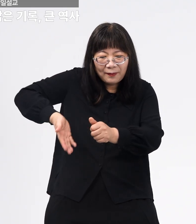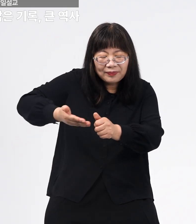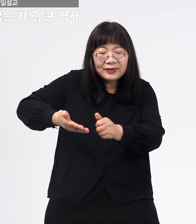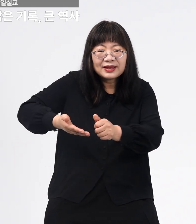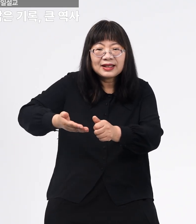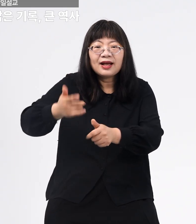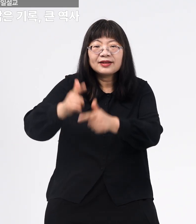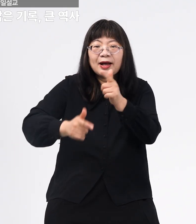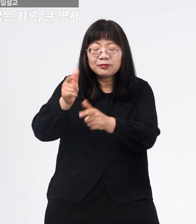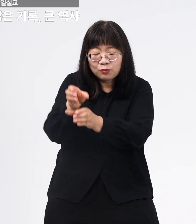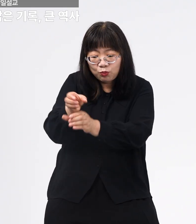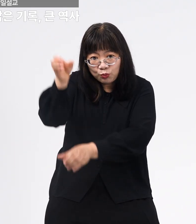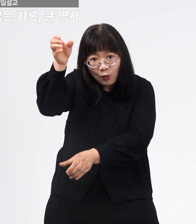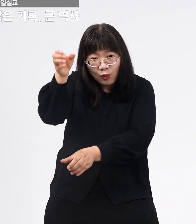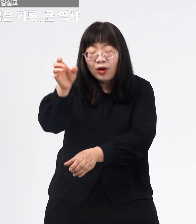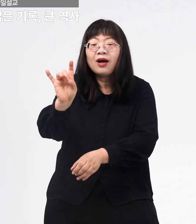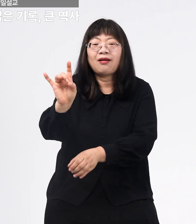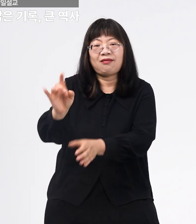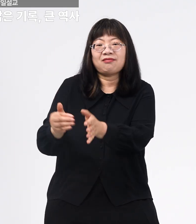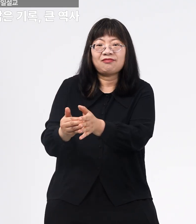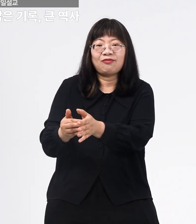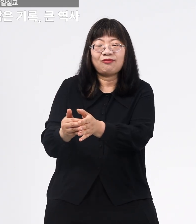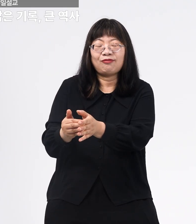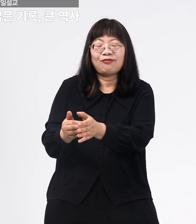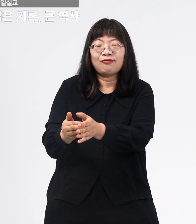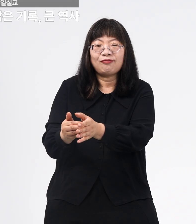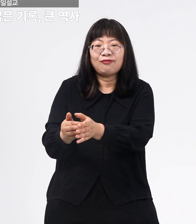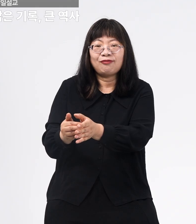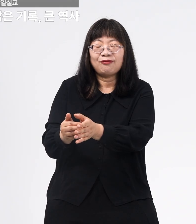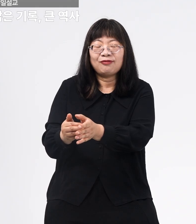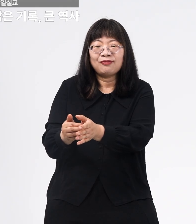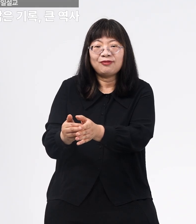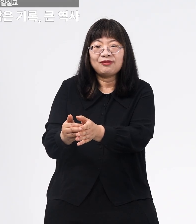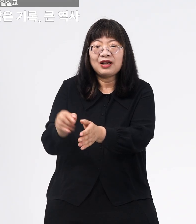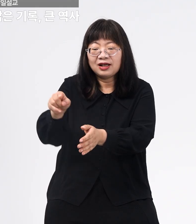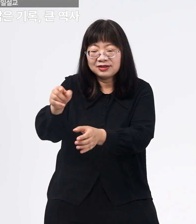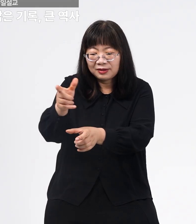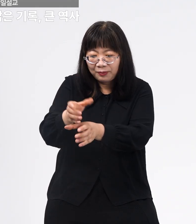이런 소모는 막대기는 뭐 하는 데 쓰는 겁니까?